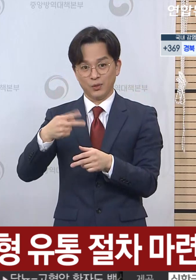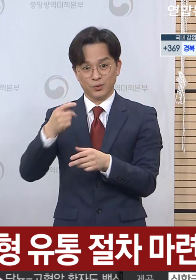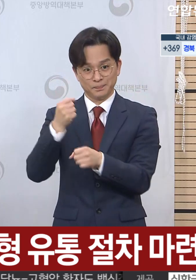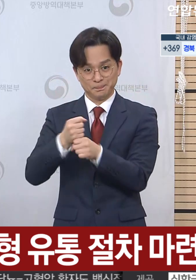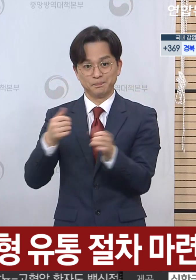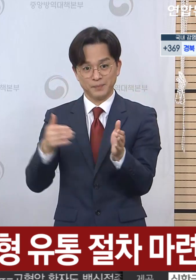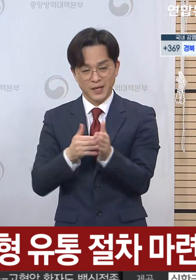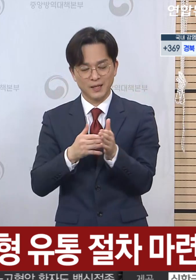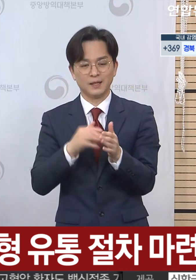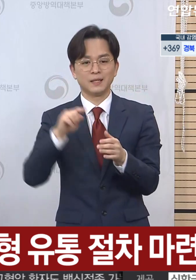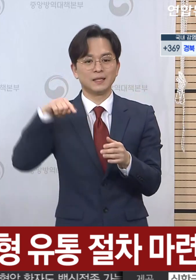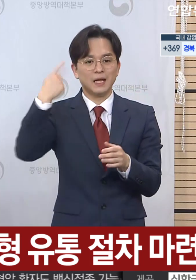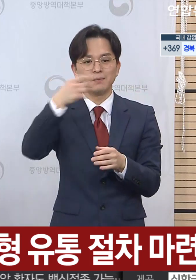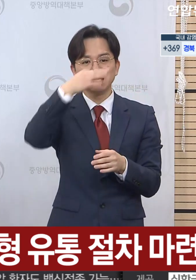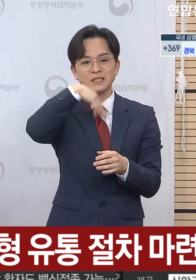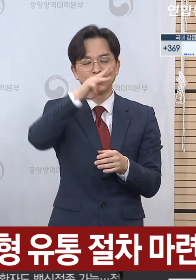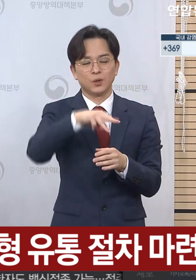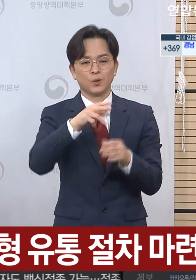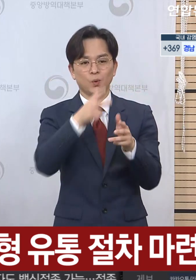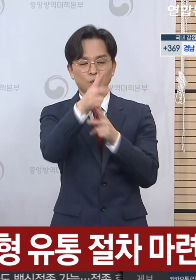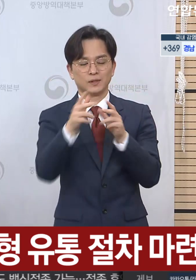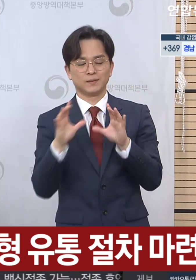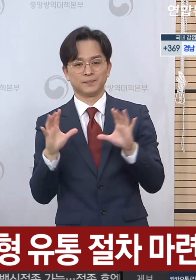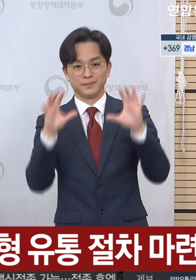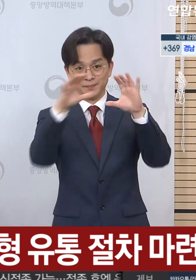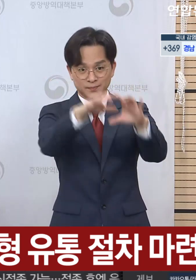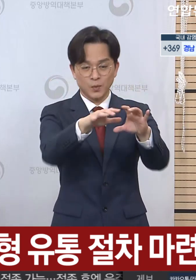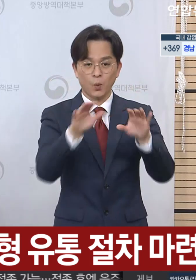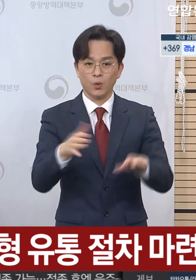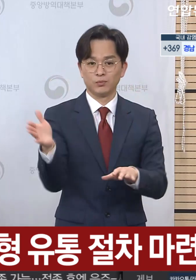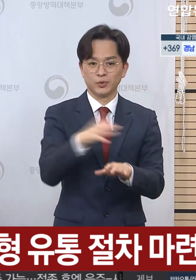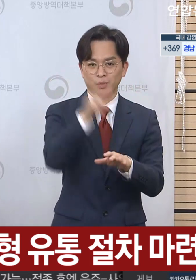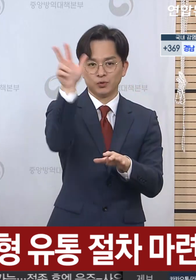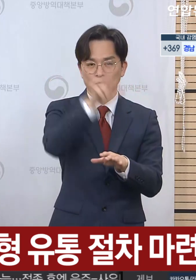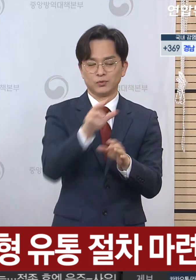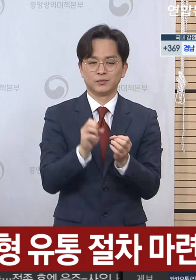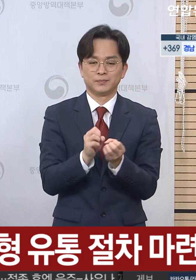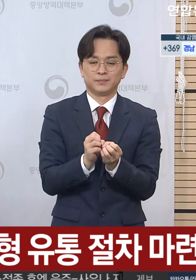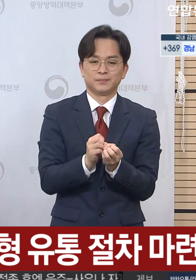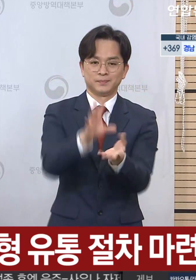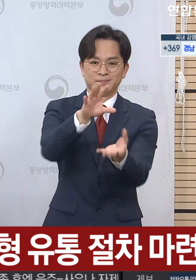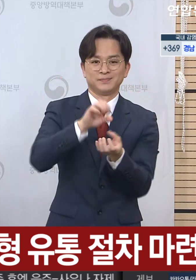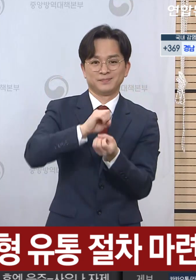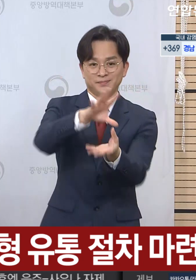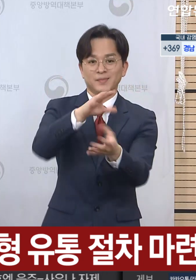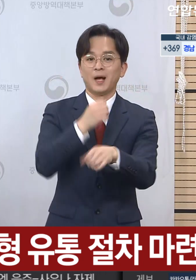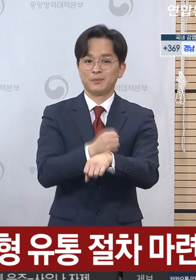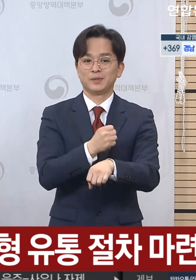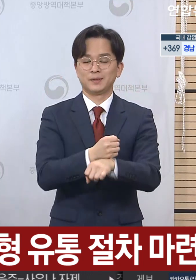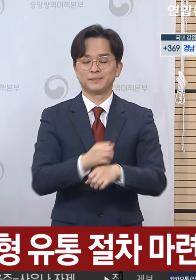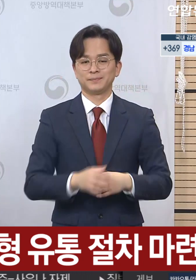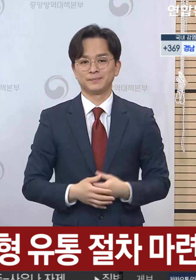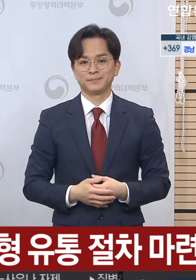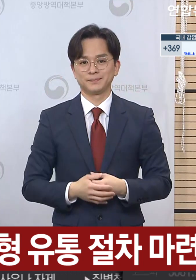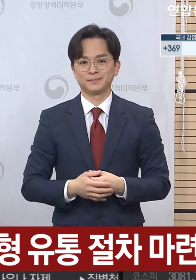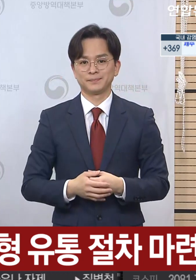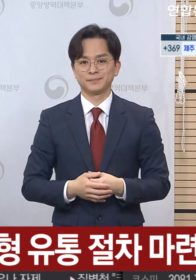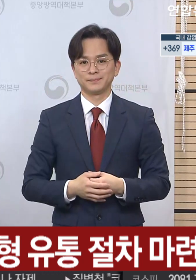기관별로 배분량에 맞게 재포장되어서 오늘부터 4일간에 걸쳐 접종 현장으로